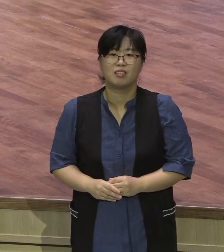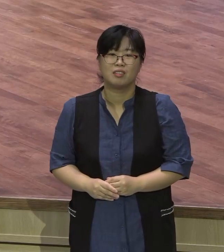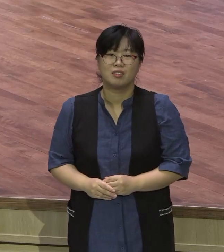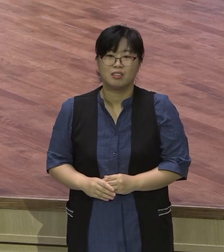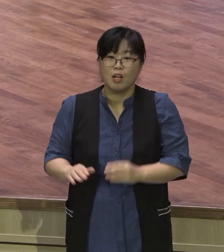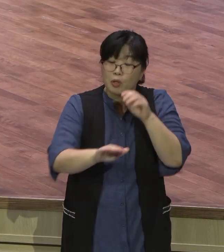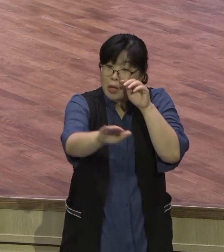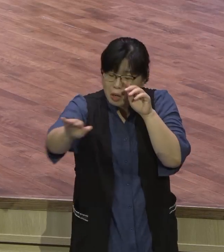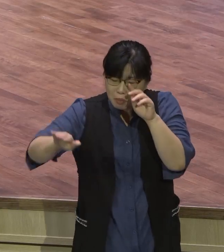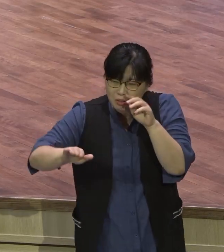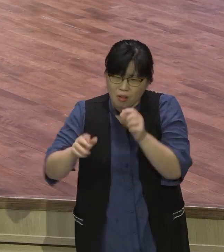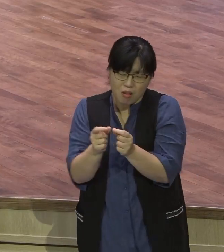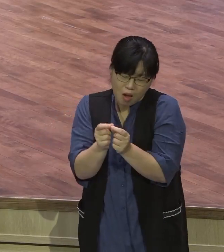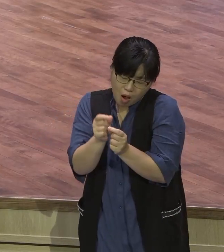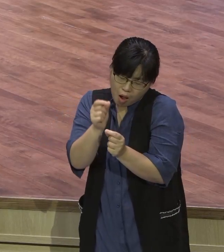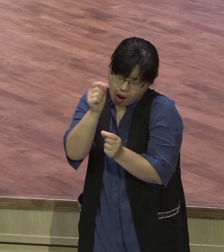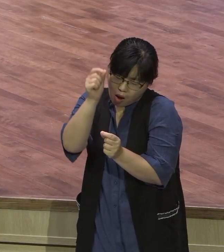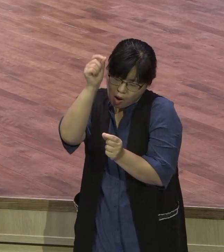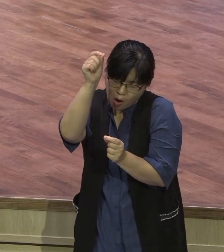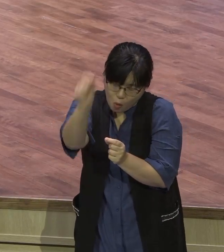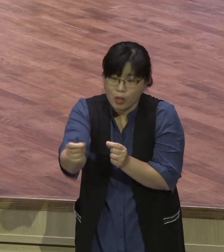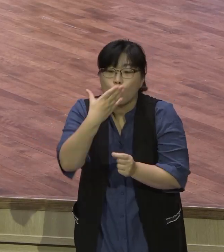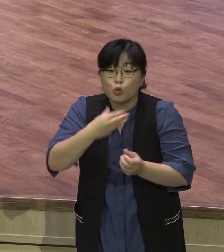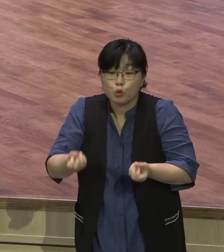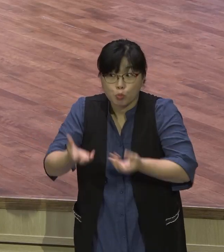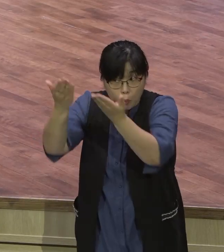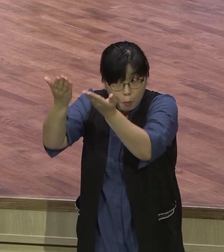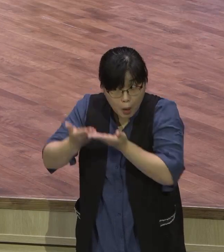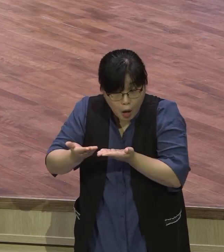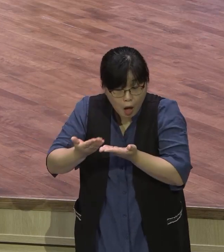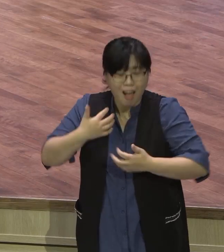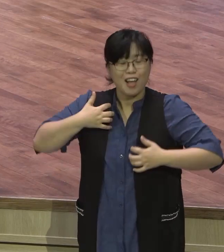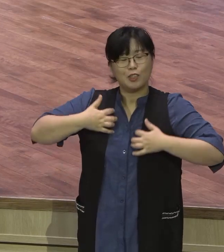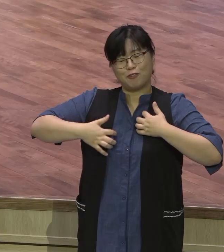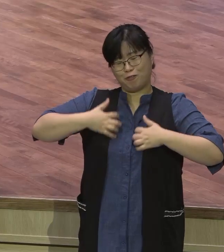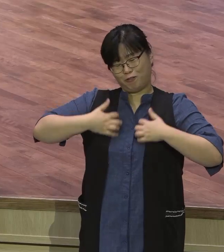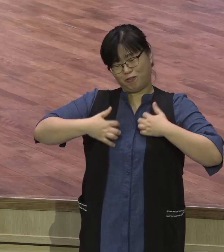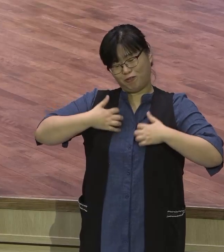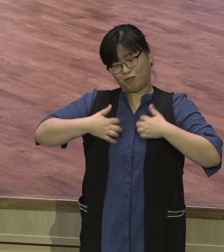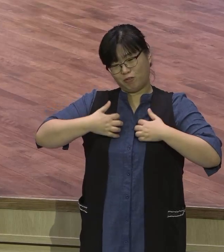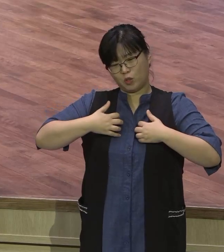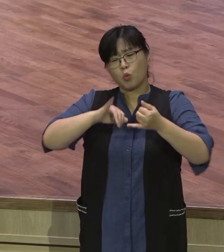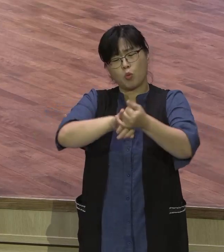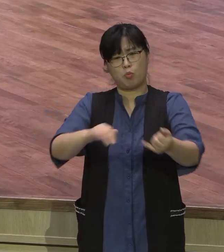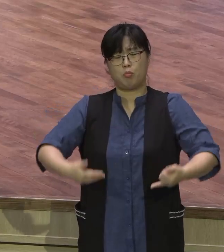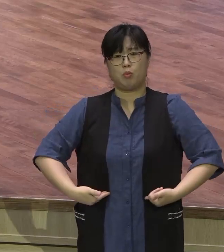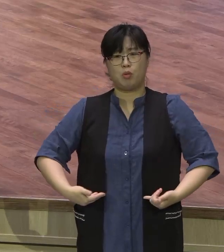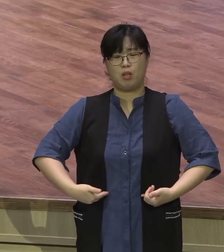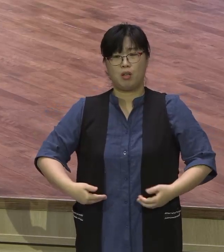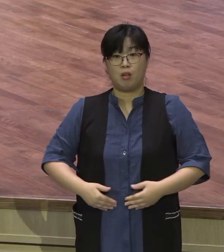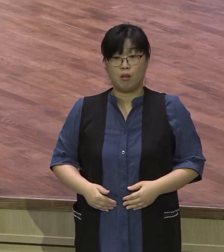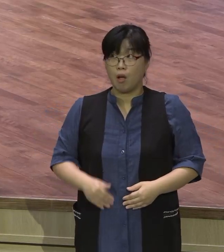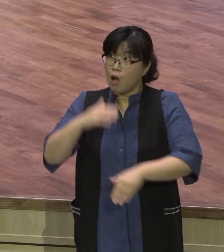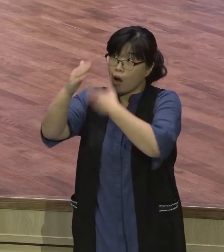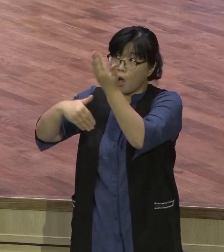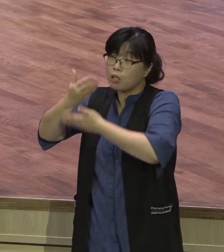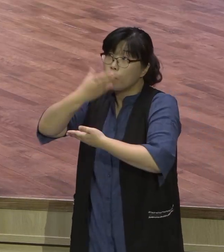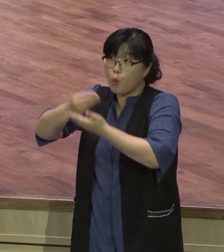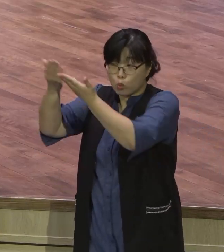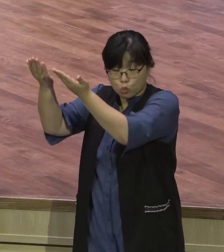누려라 너를 나를 통해서 누리는 삶을 어느 무엇도 어느 무엇도 방해할 수 없다